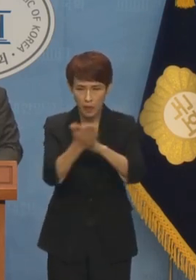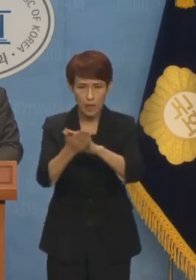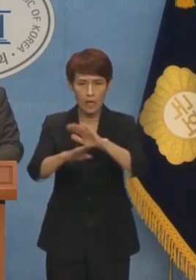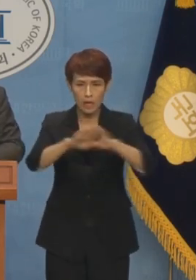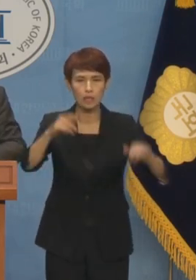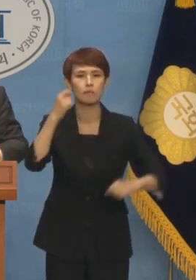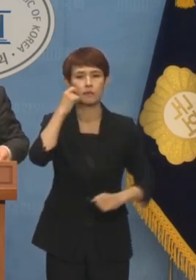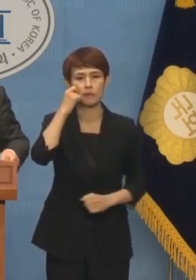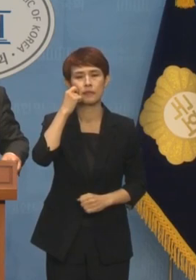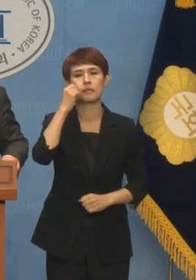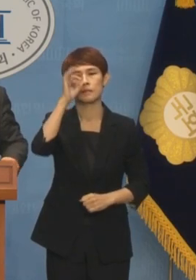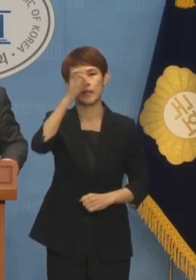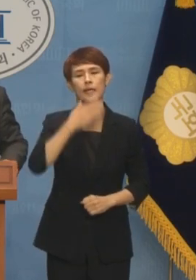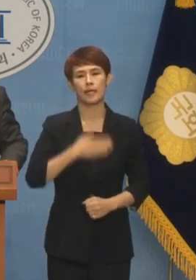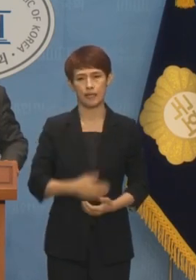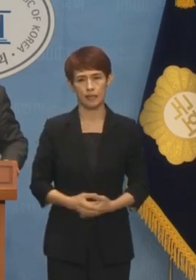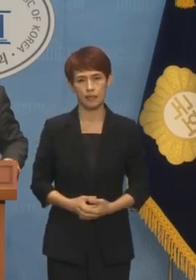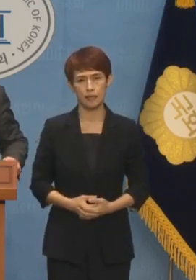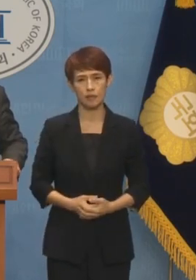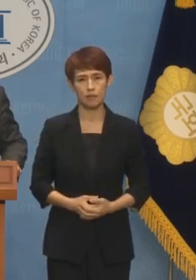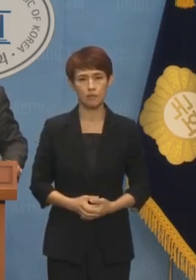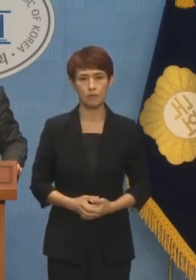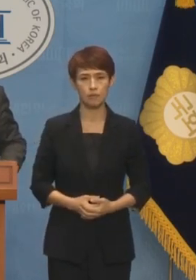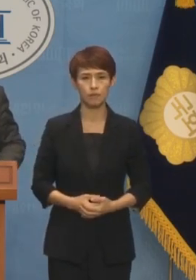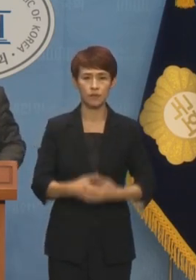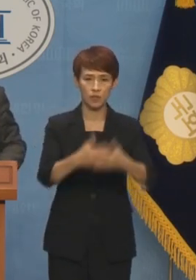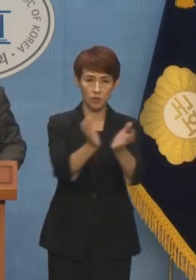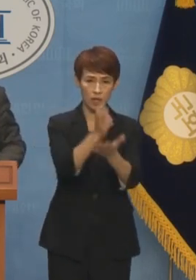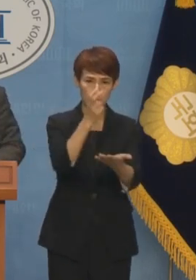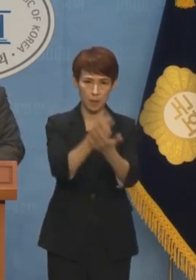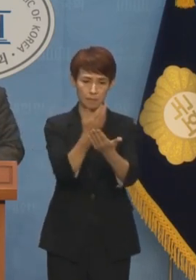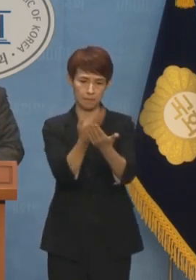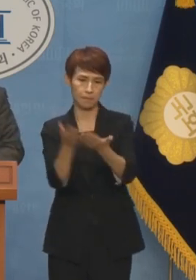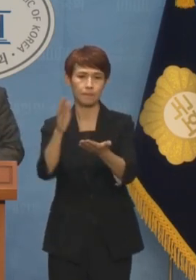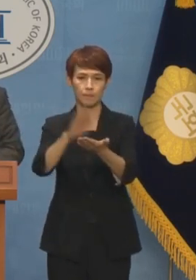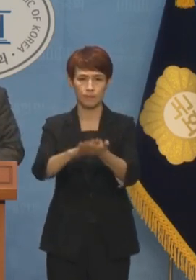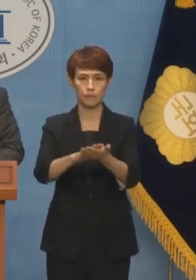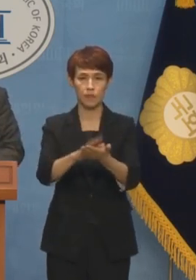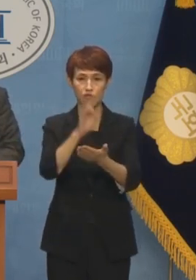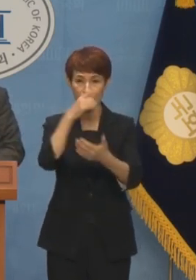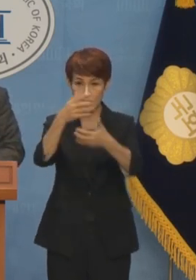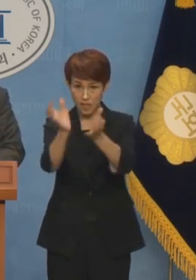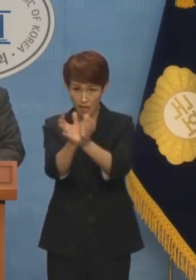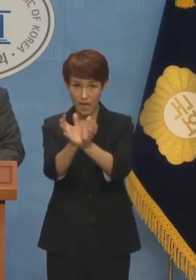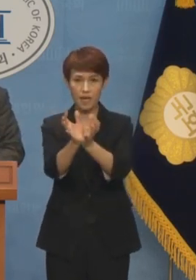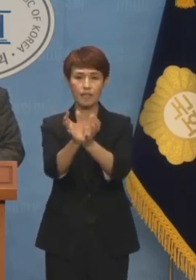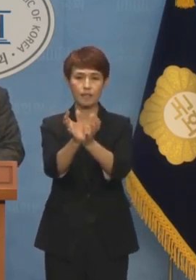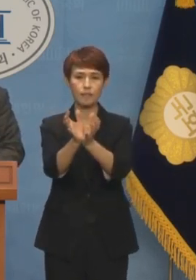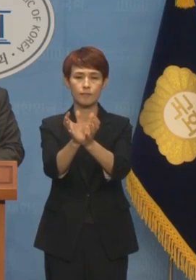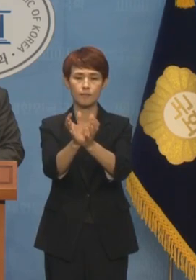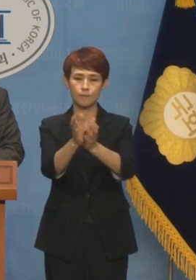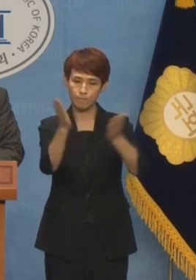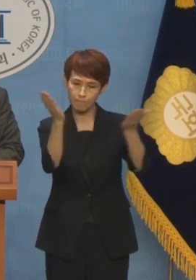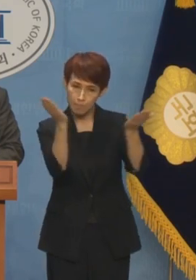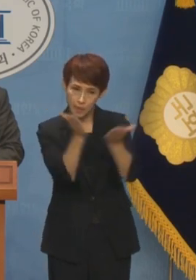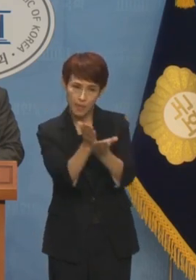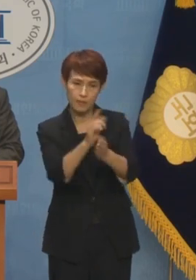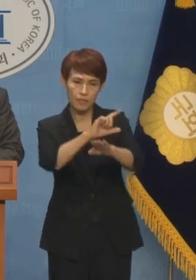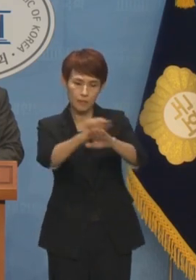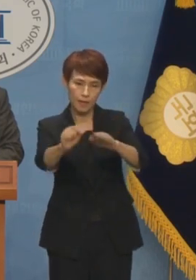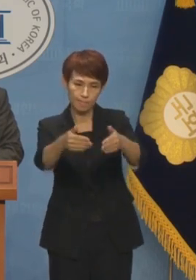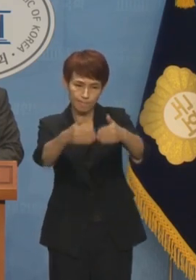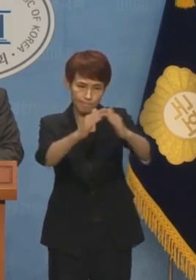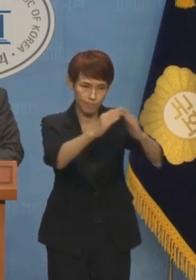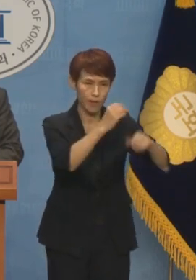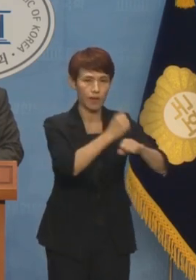양당에서 확인했습니다. 정당법을 개정해 중앙당을 정당 기반에 맞게 지방에 설치